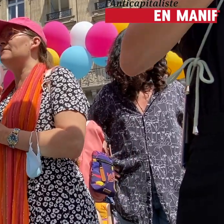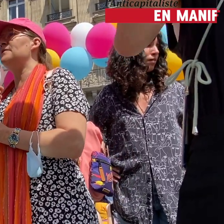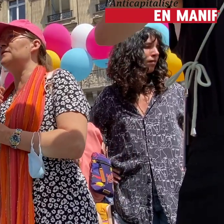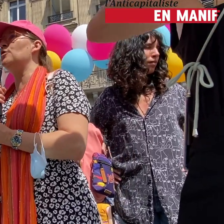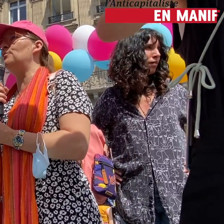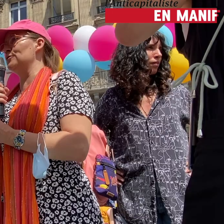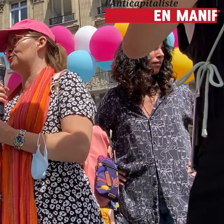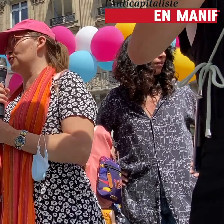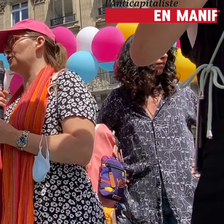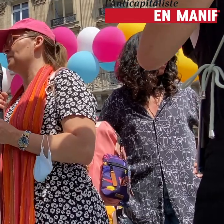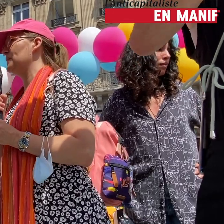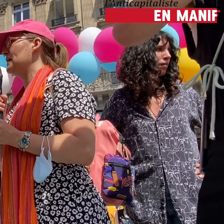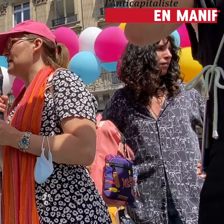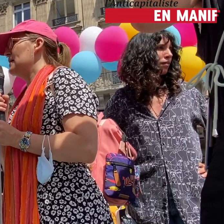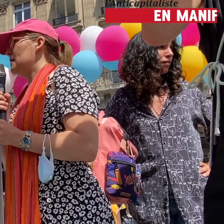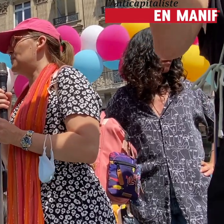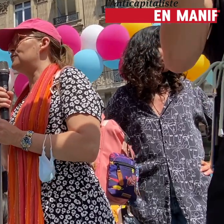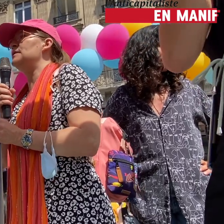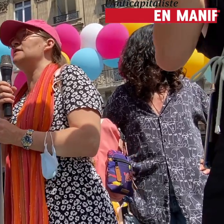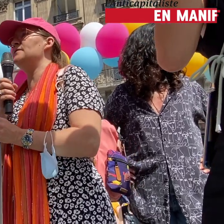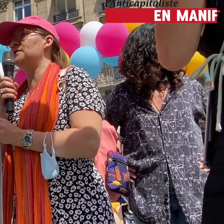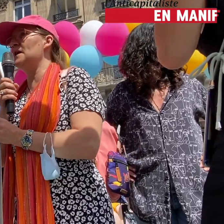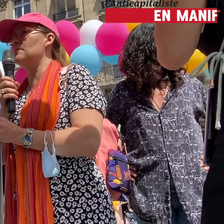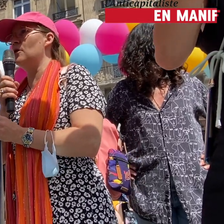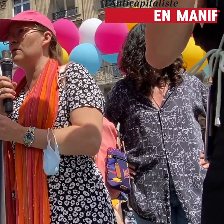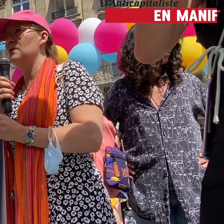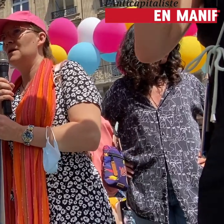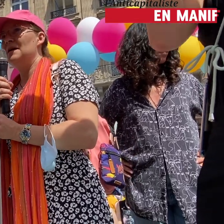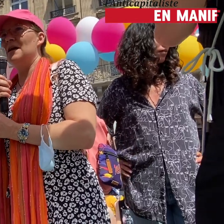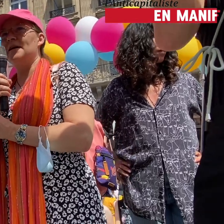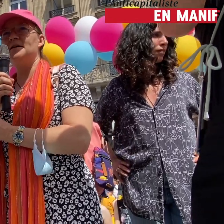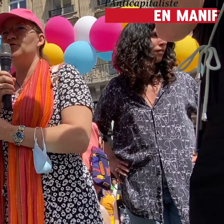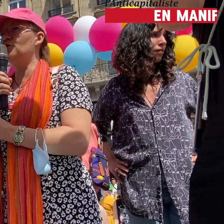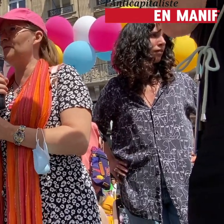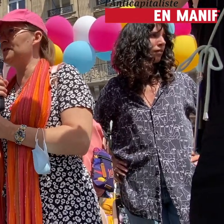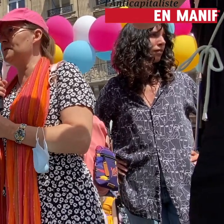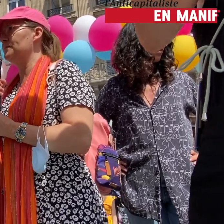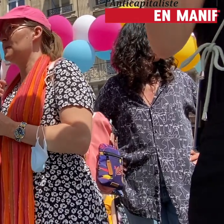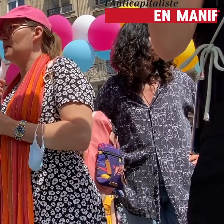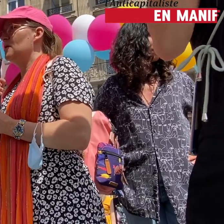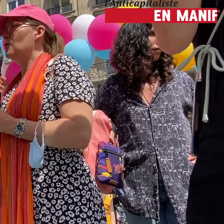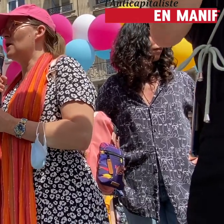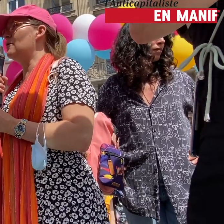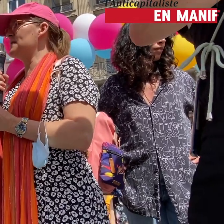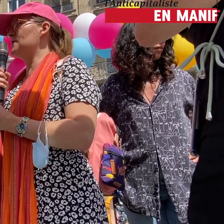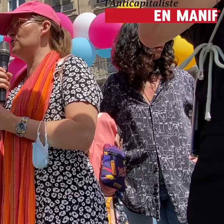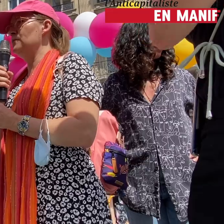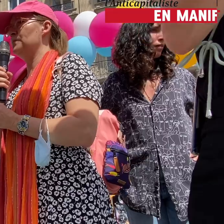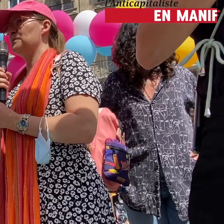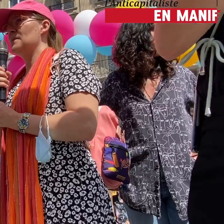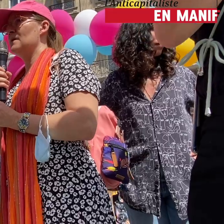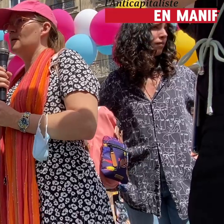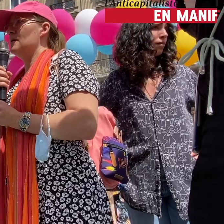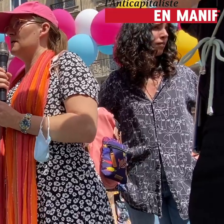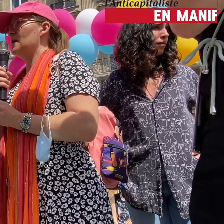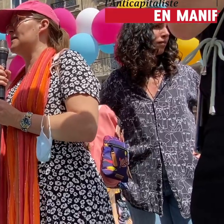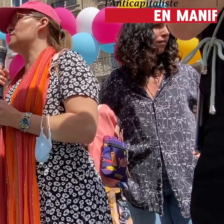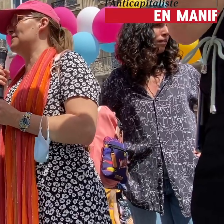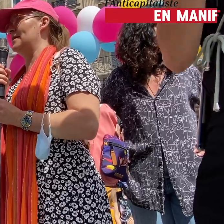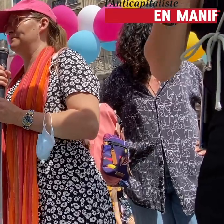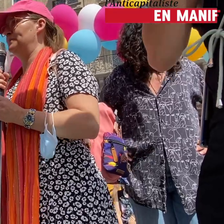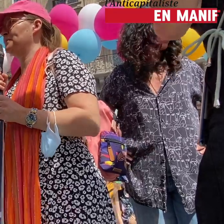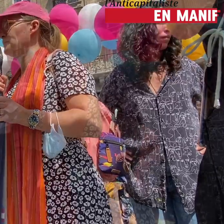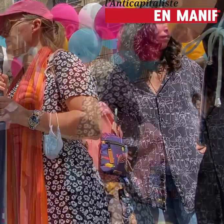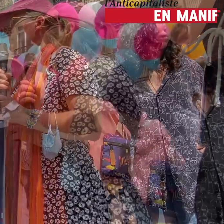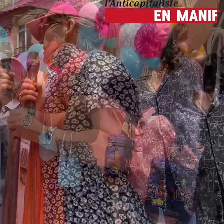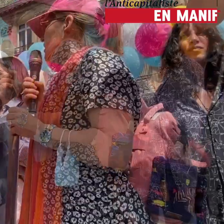pensait qu'elle avait fait le plus dur. Et puis, finalement, la crise du Covid aura aussi eu raison